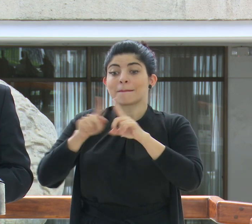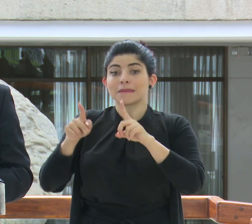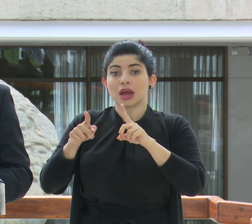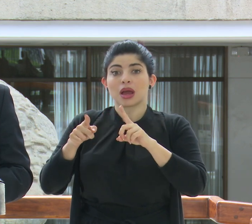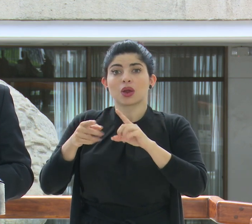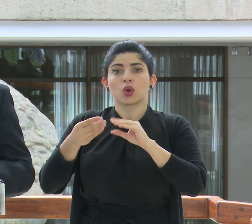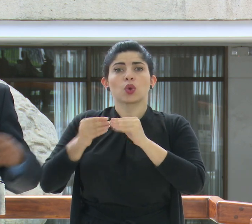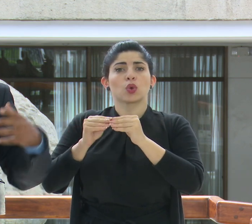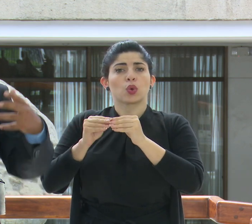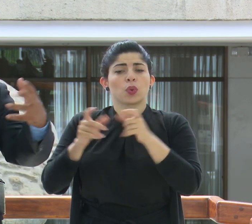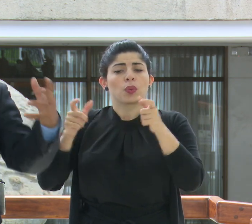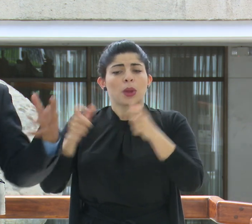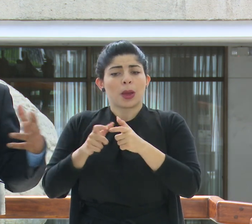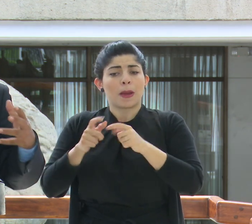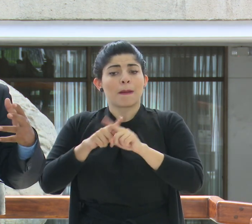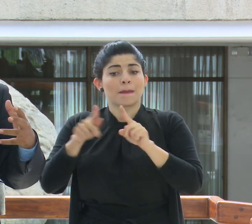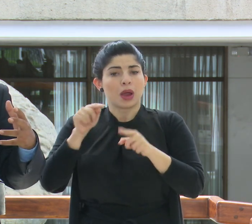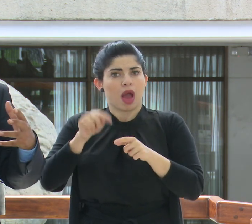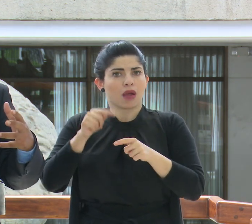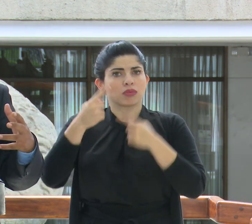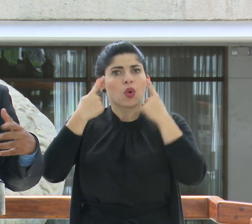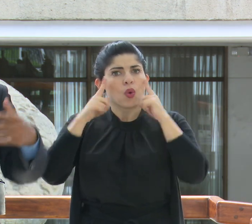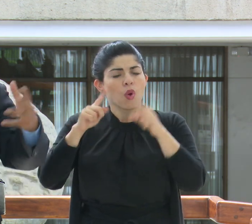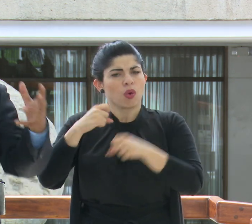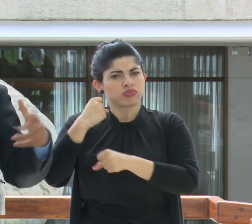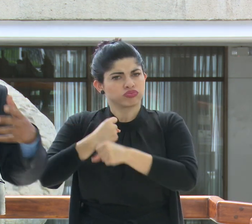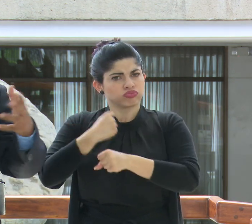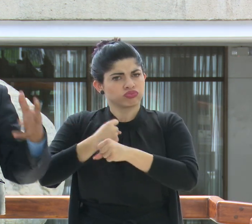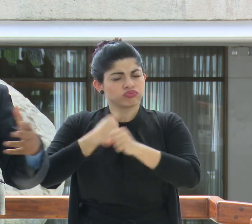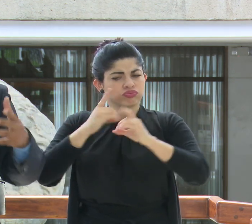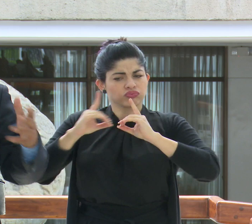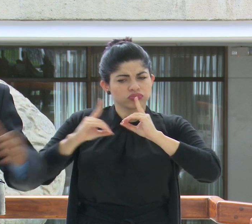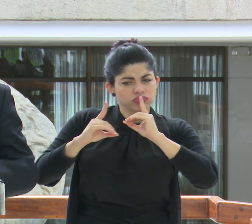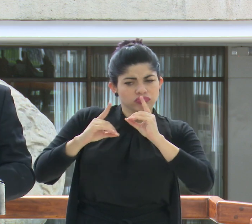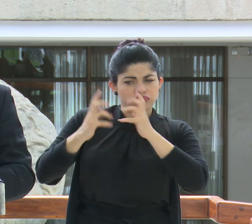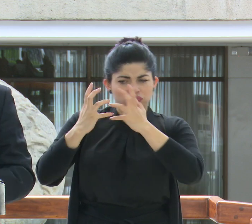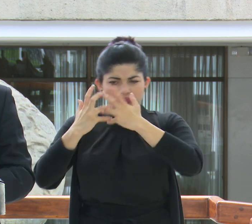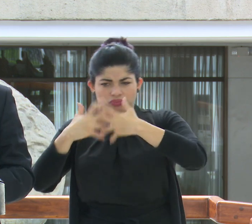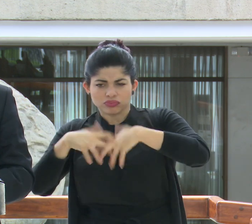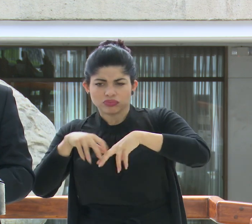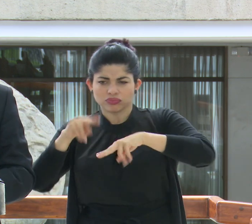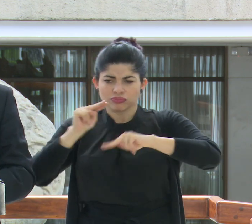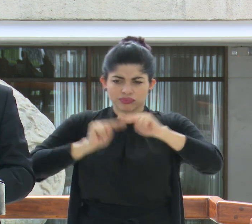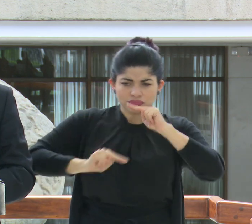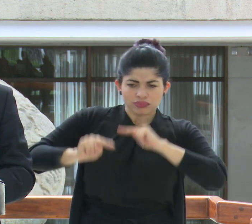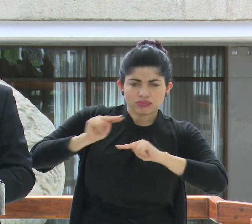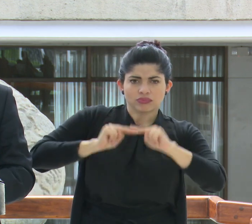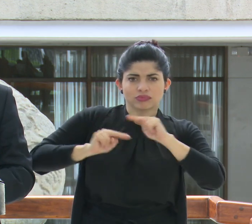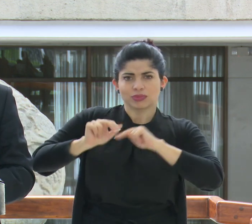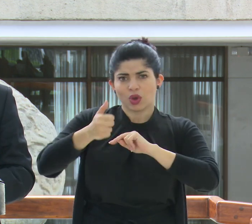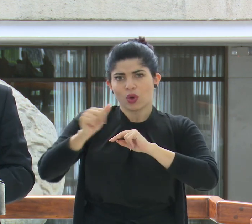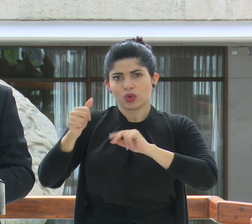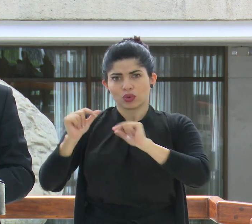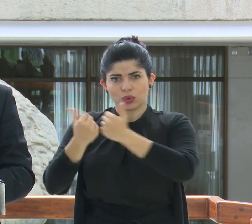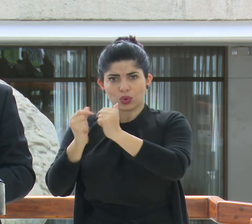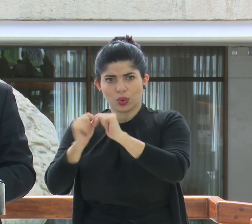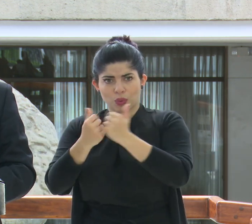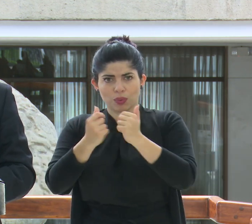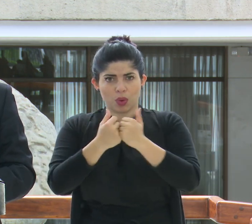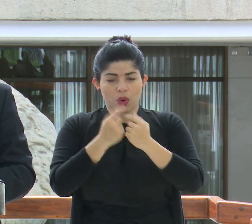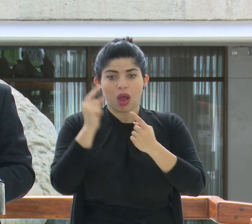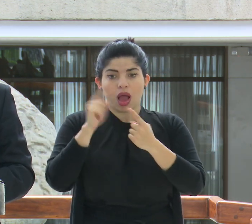número reducido, se ha podido hacer un trabajo de diálogo, de articulación y de negociación con otras fracciones para